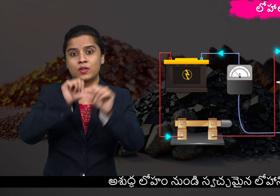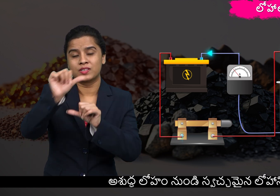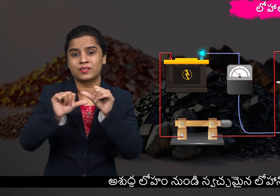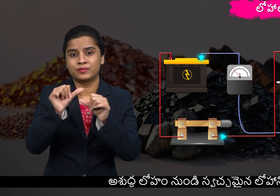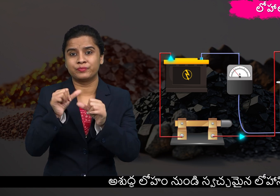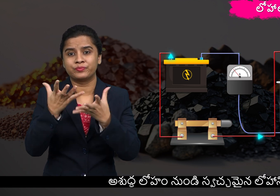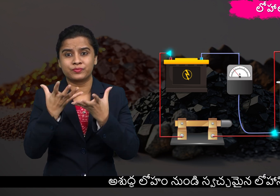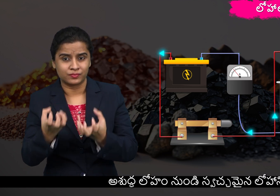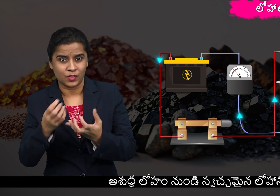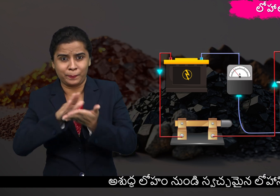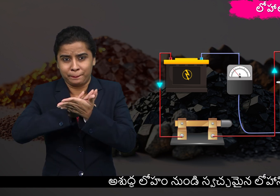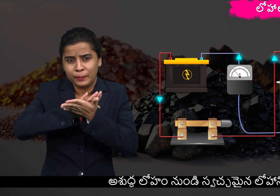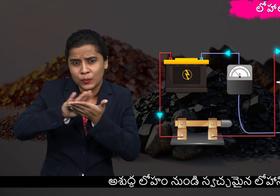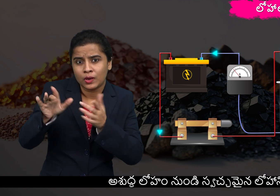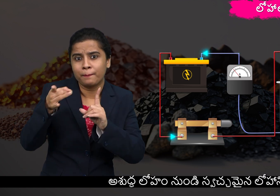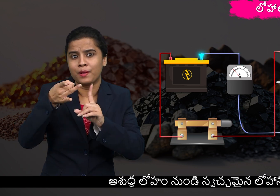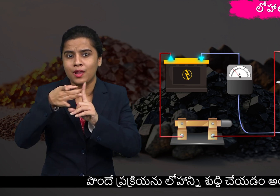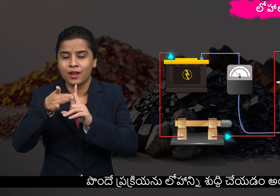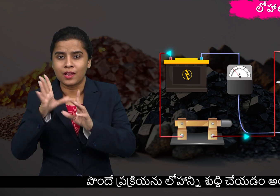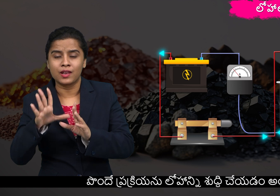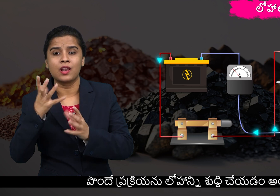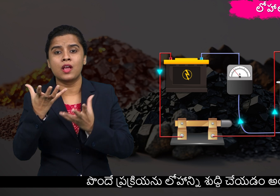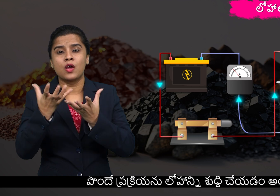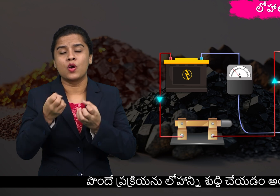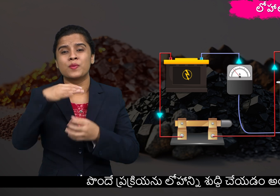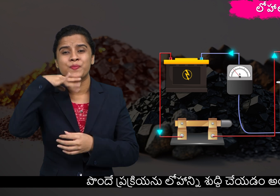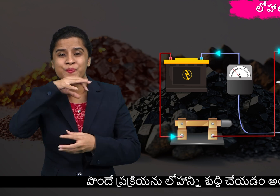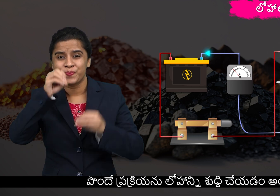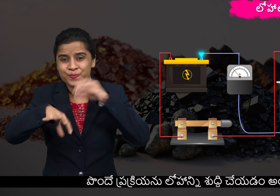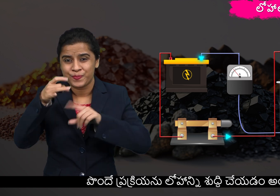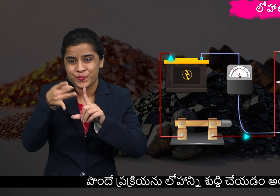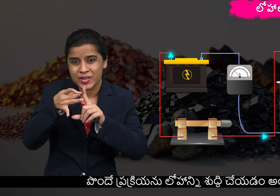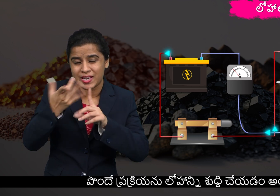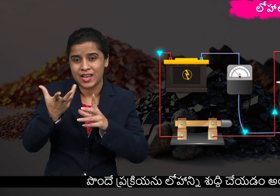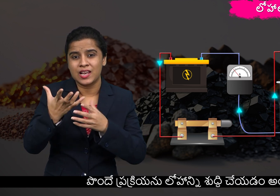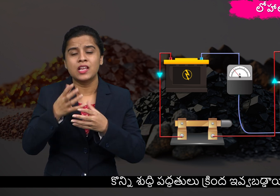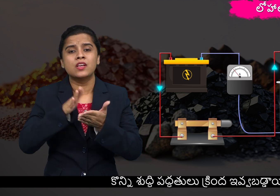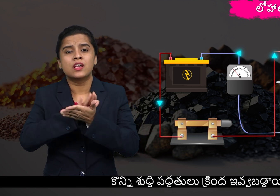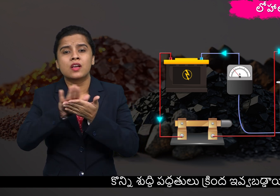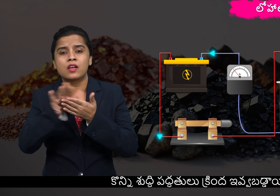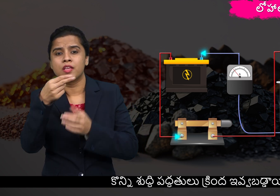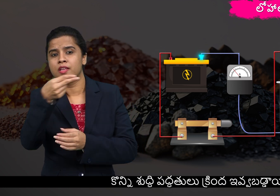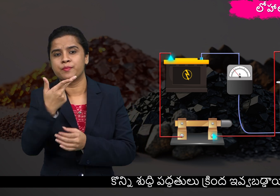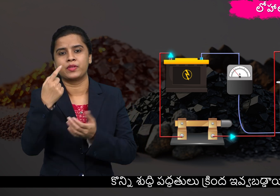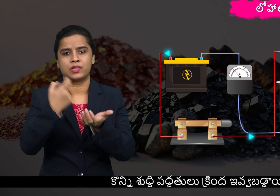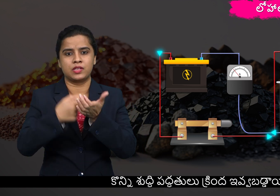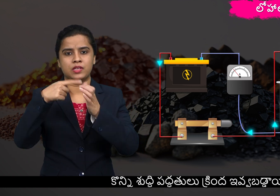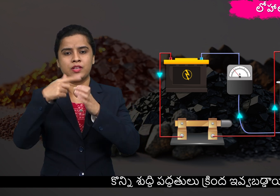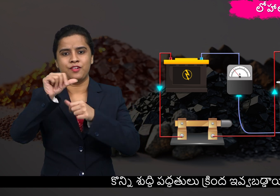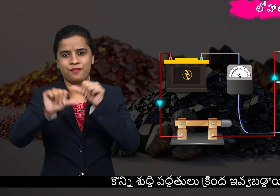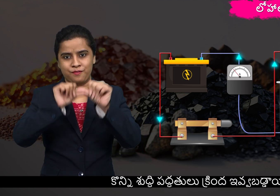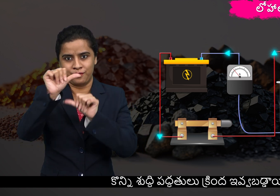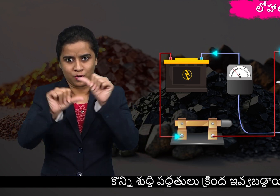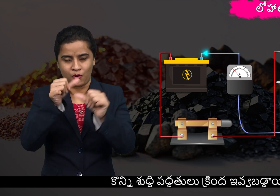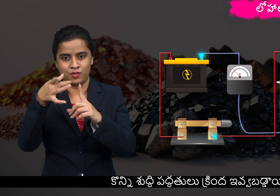అశుద్ధ లోహం నుండి స్వచ్ఛమైన లోహాన్ని పొందే ప్రక్రియను లోహాన్ని శుద్ధి చేయడం అంటారు. కొన్ని శుద్ధి పద్ధతులు